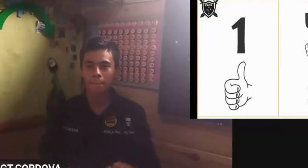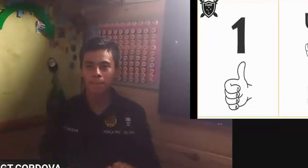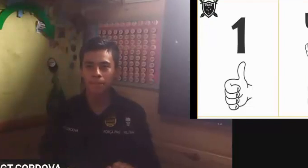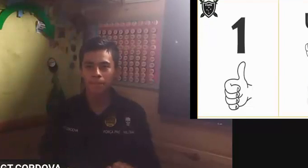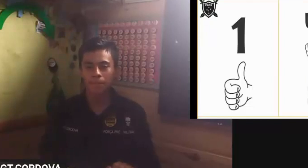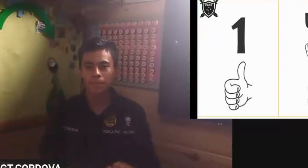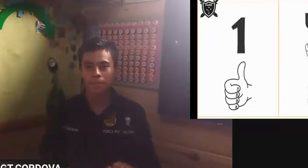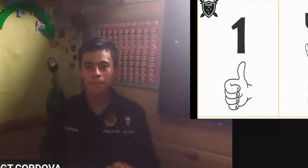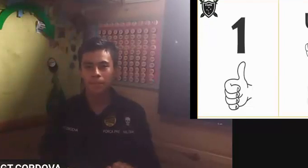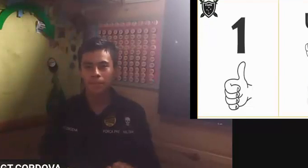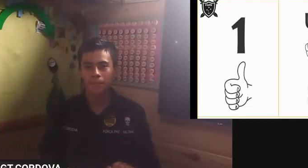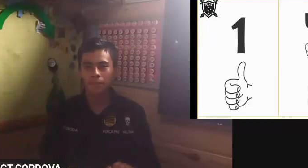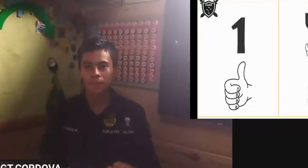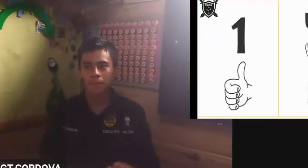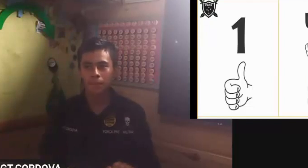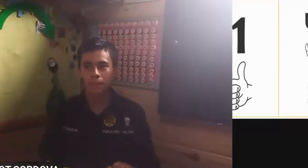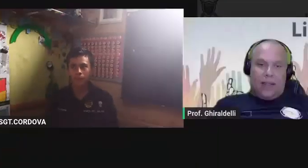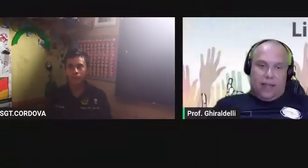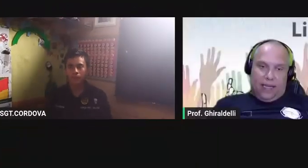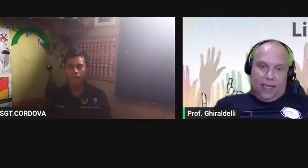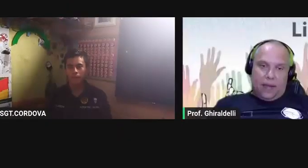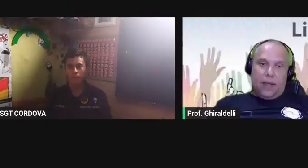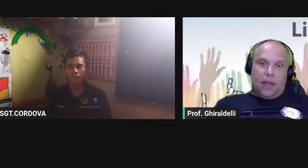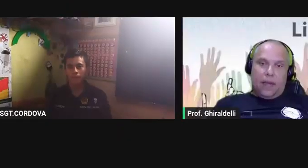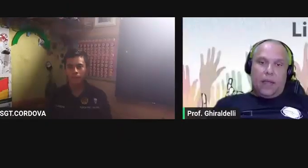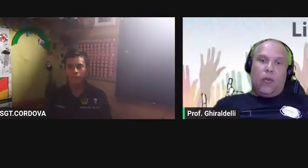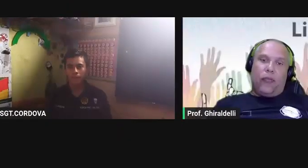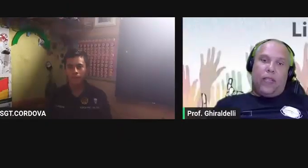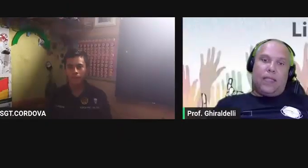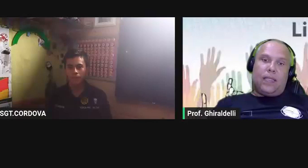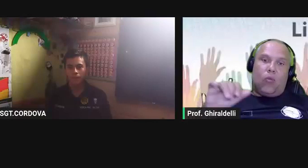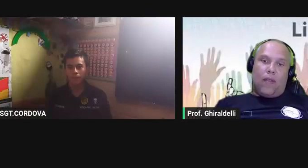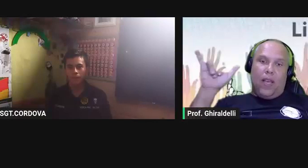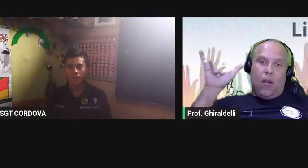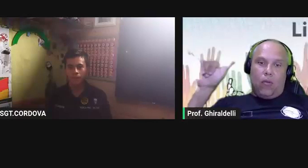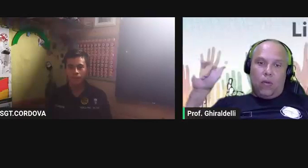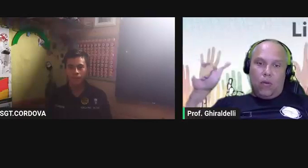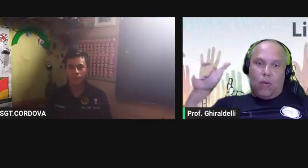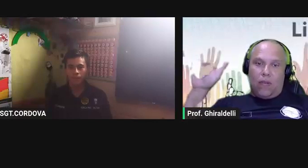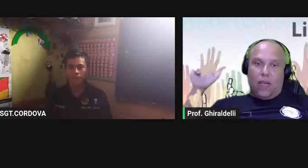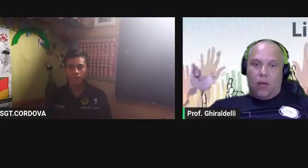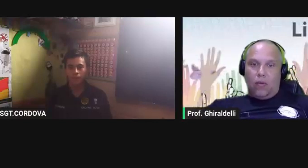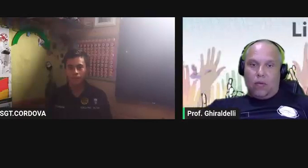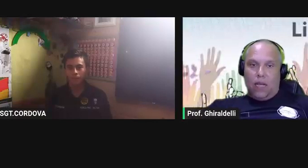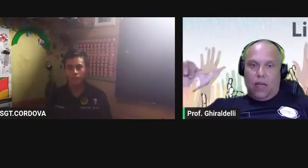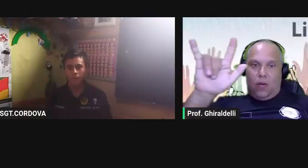eu não precisei fazer letrinha por letrinha. Eu fiz o avião, né? Opa,